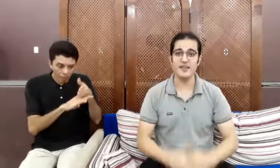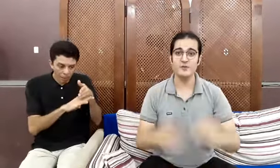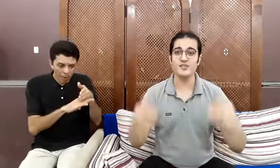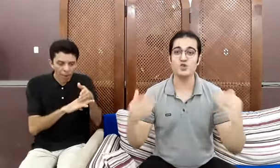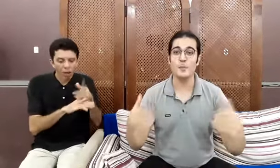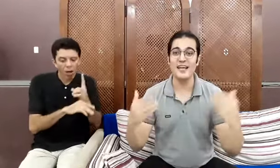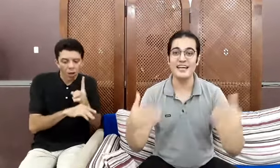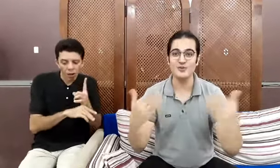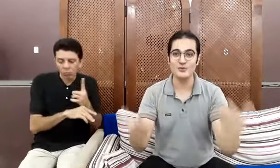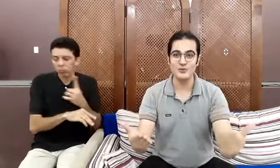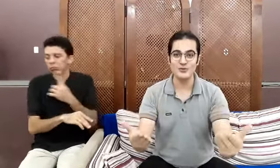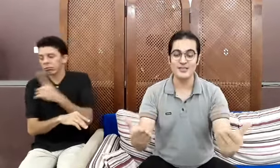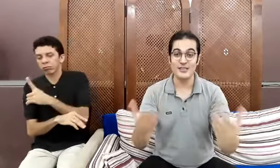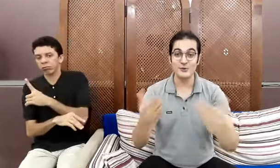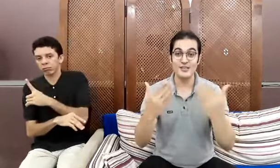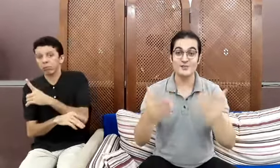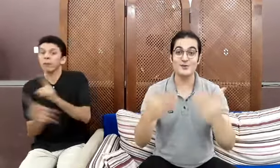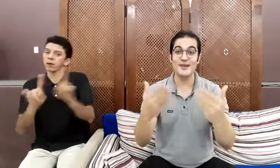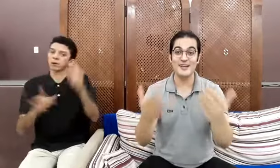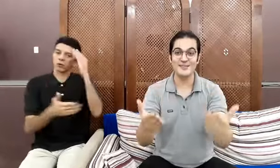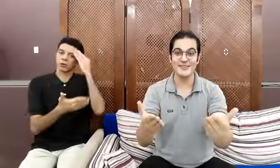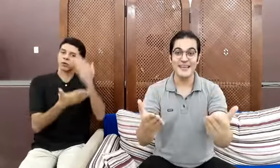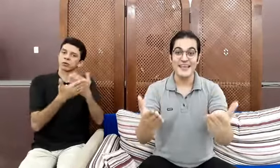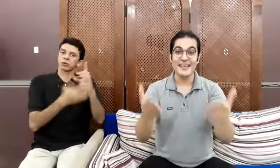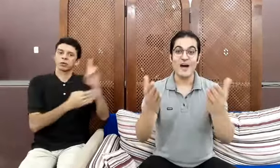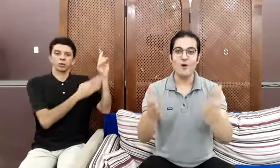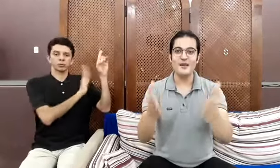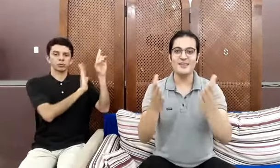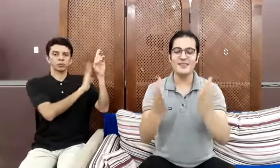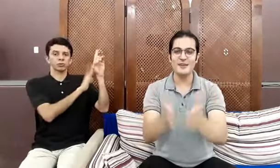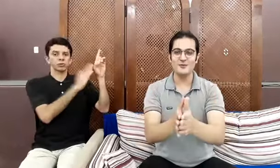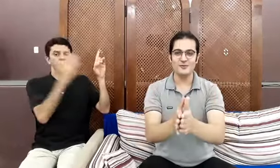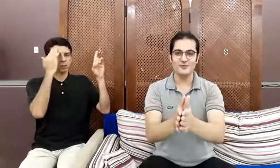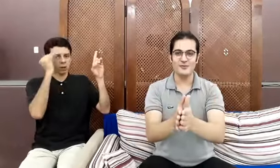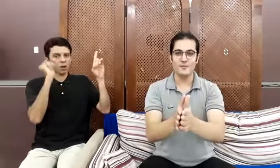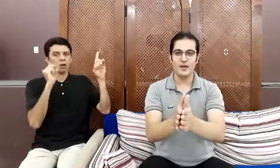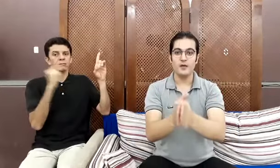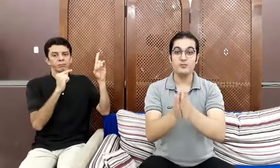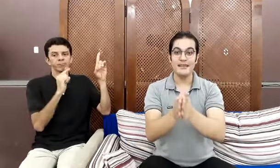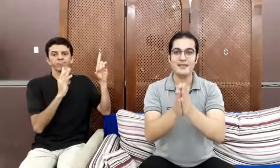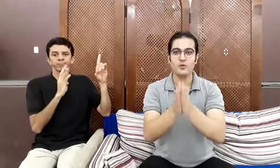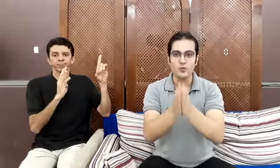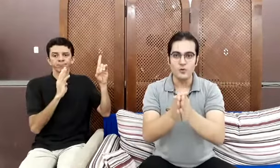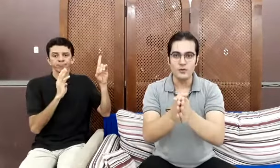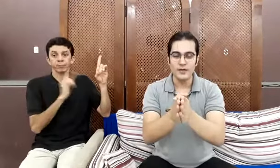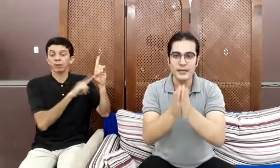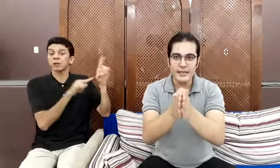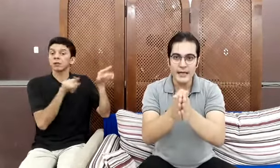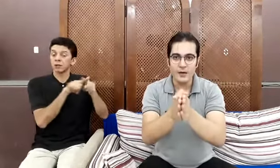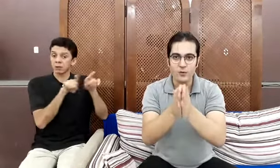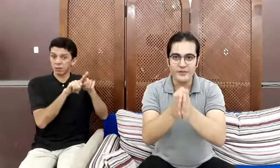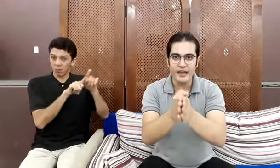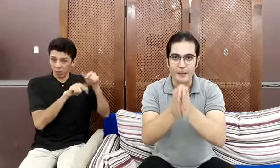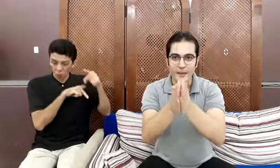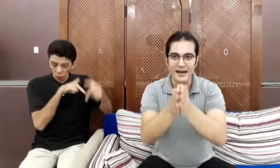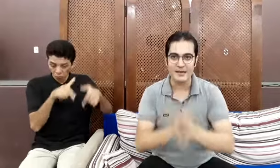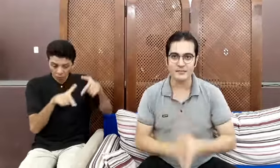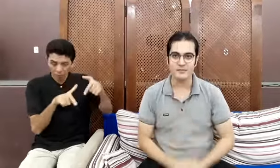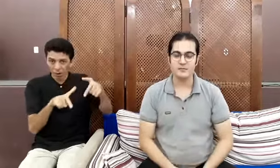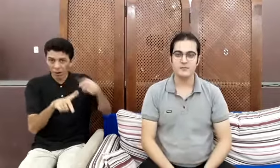também: Deus é soberano. Deus é soberano. E a obra de Deus é um trator que ninguém